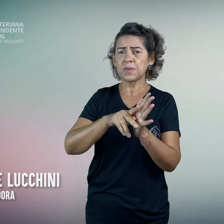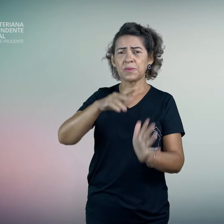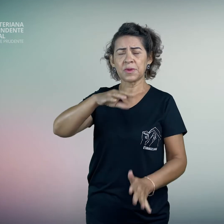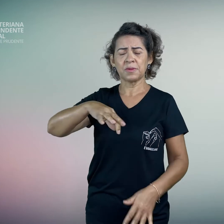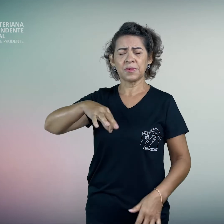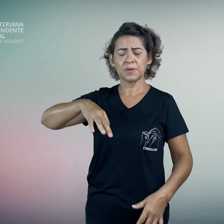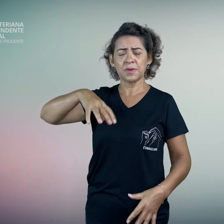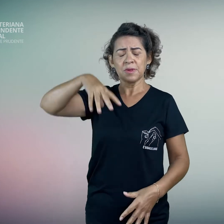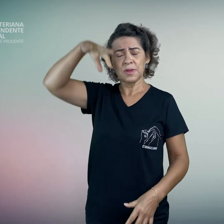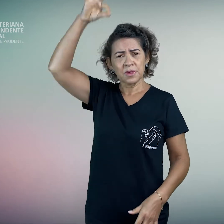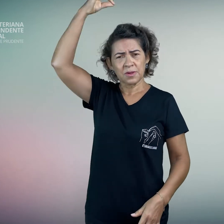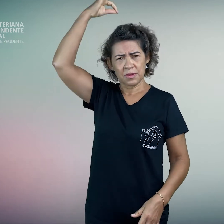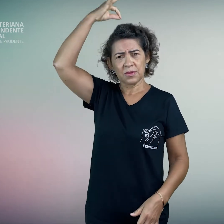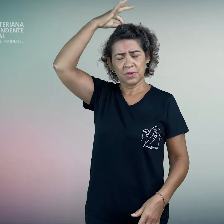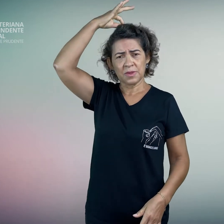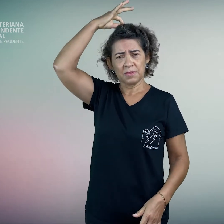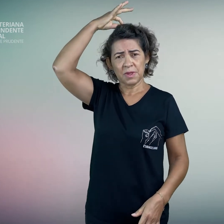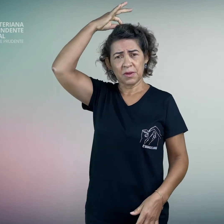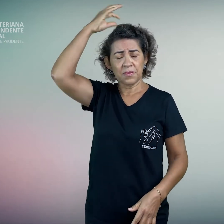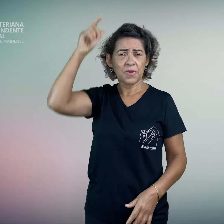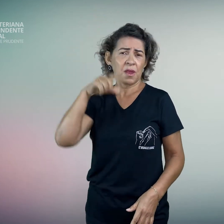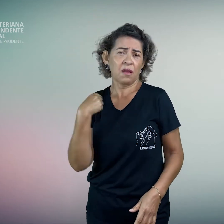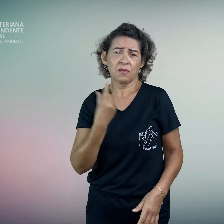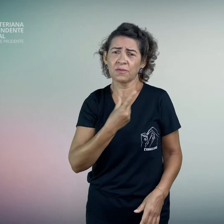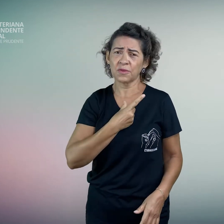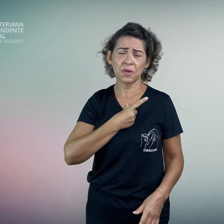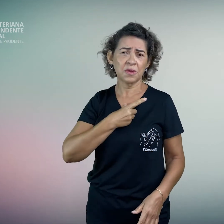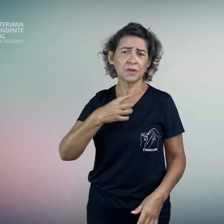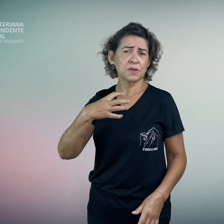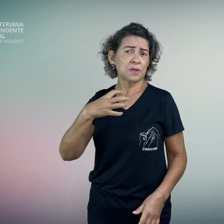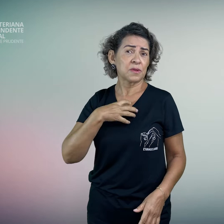comportamento, pensamento e visão de mundo de uma pessoa.